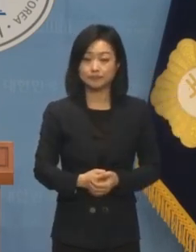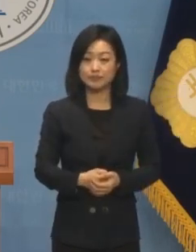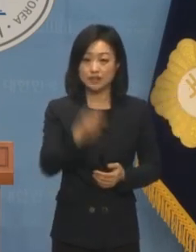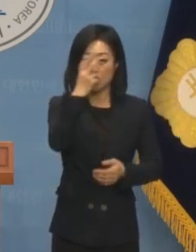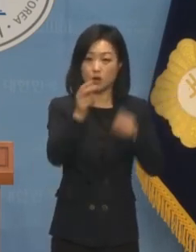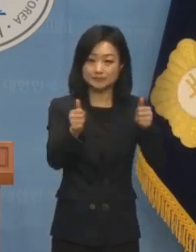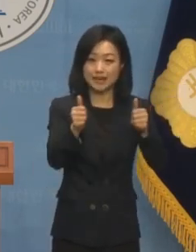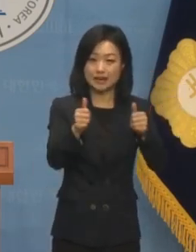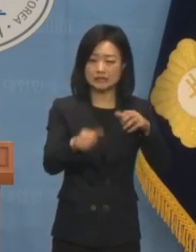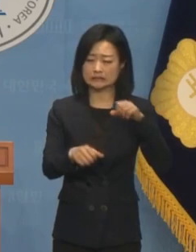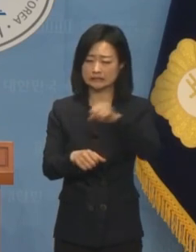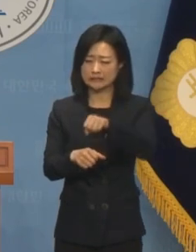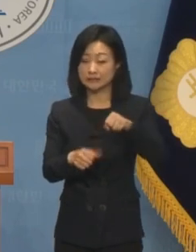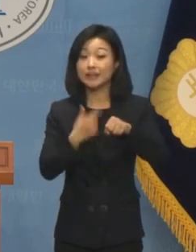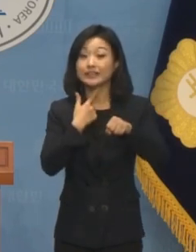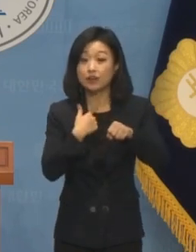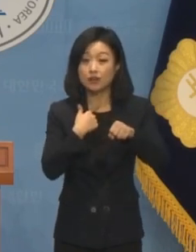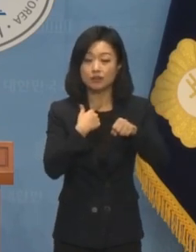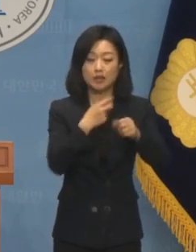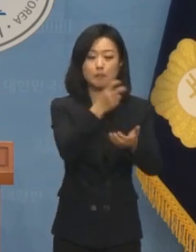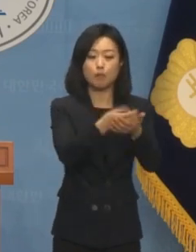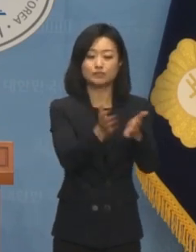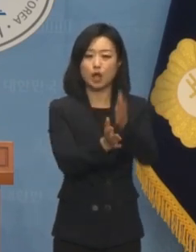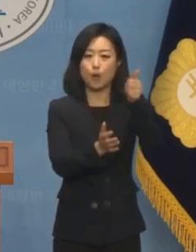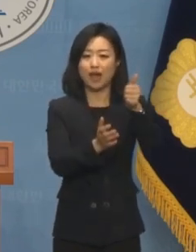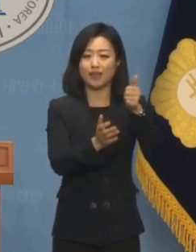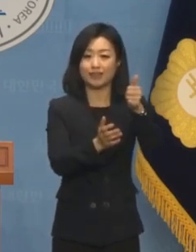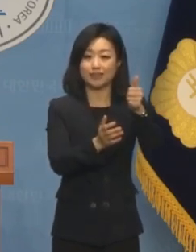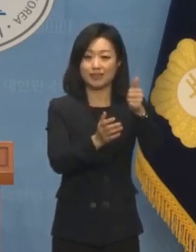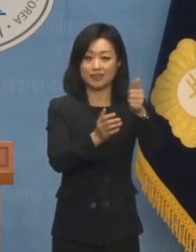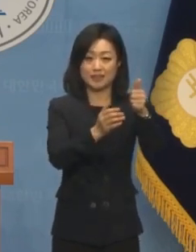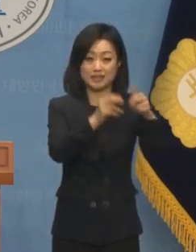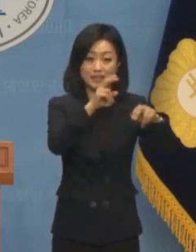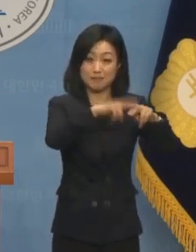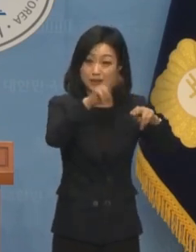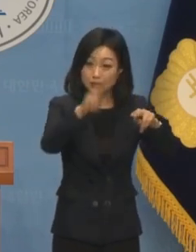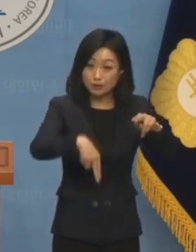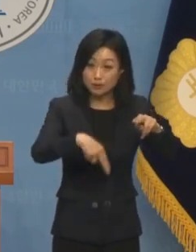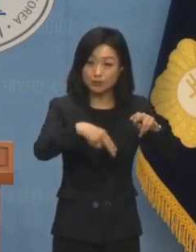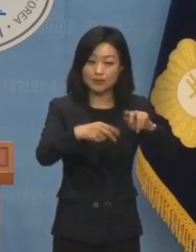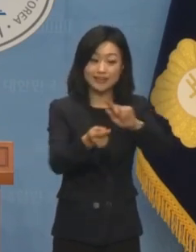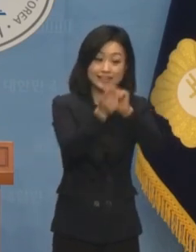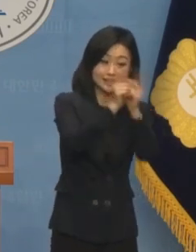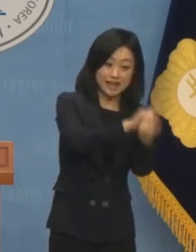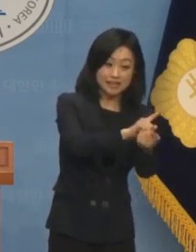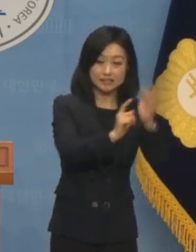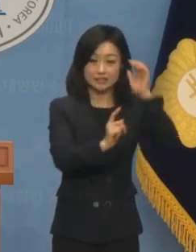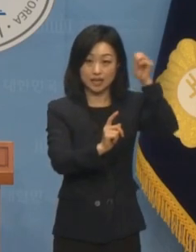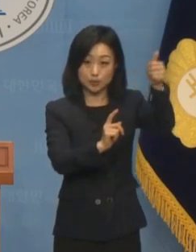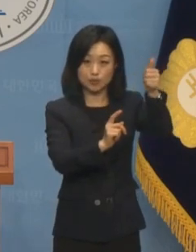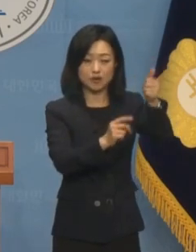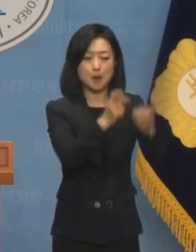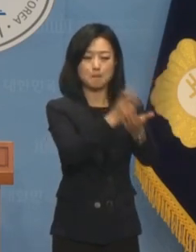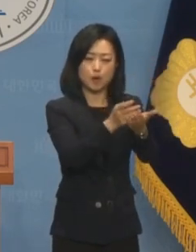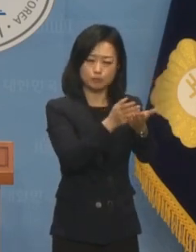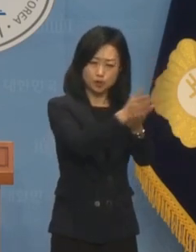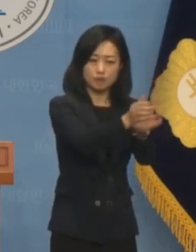좌지우지하던 한동 법무부장관이 없으니 대통령실에 수석을 두고 하려는 것 아니냐는